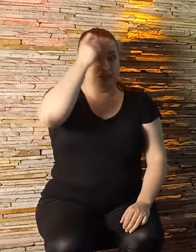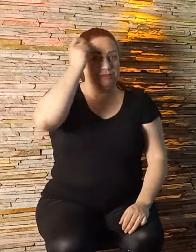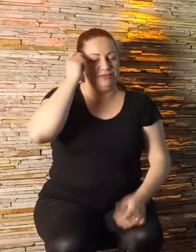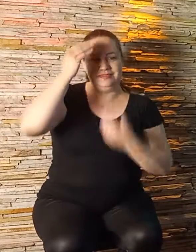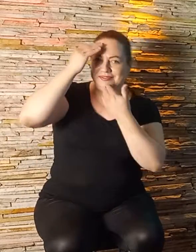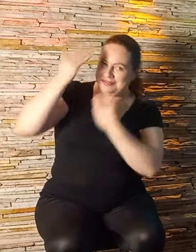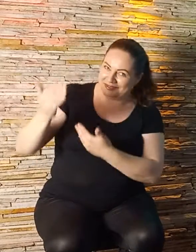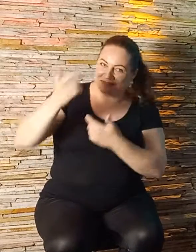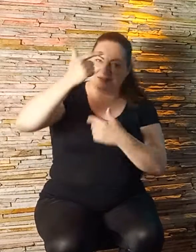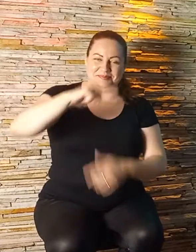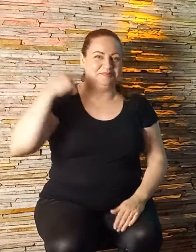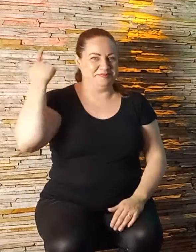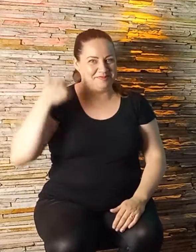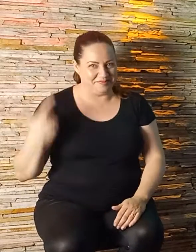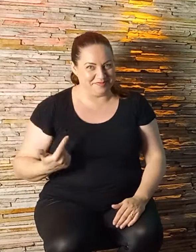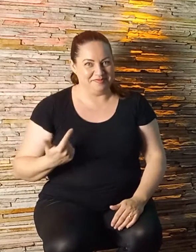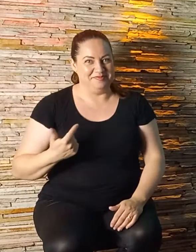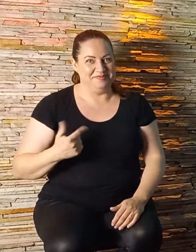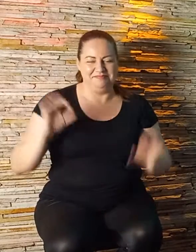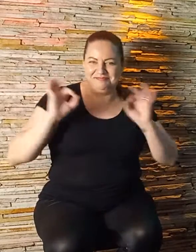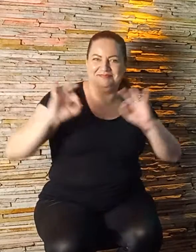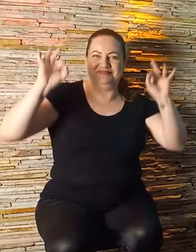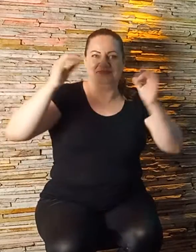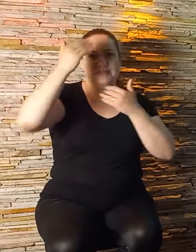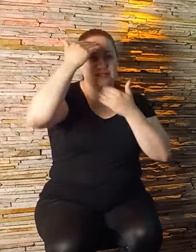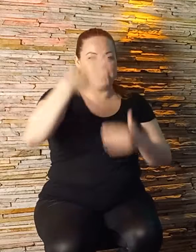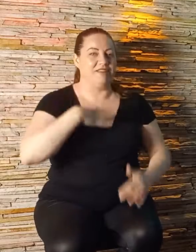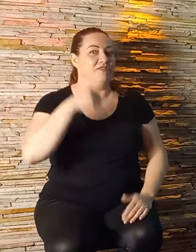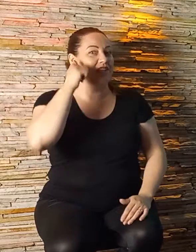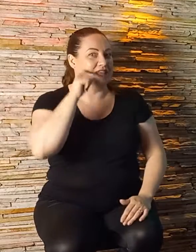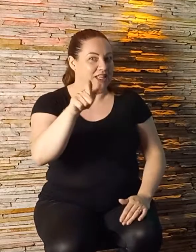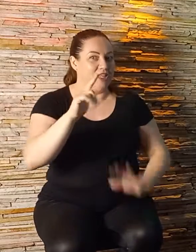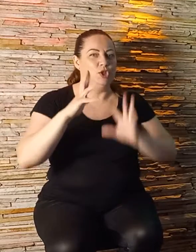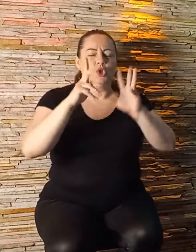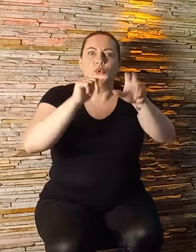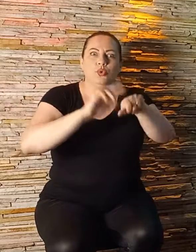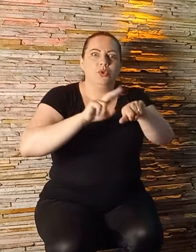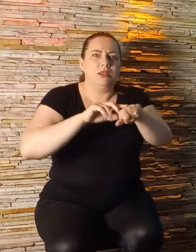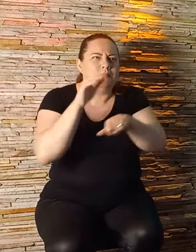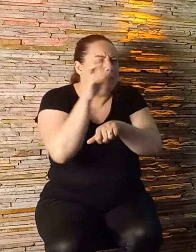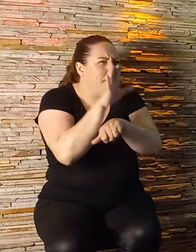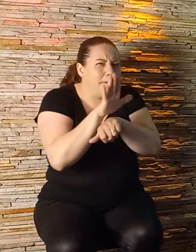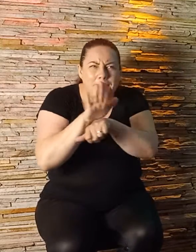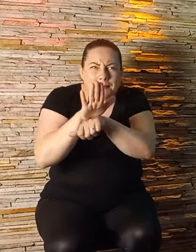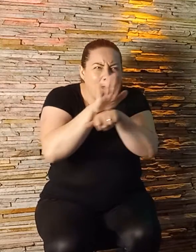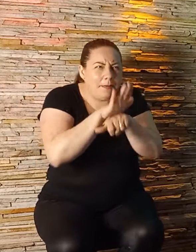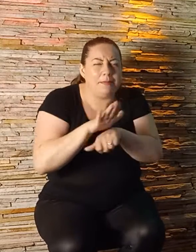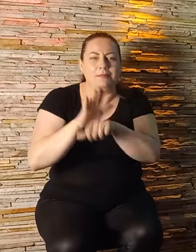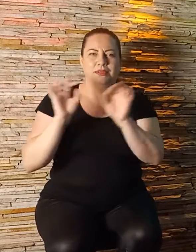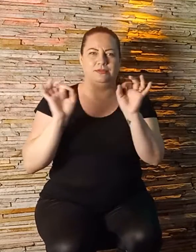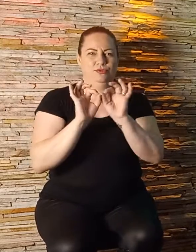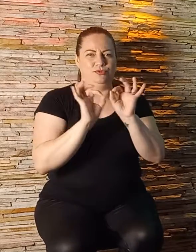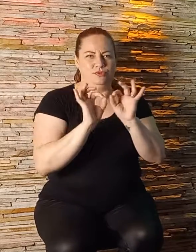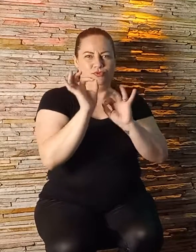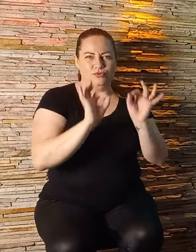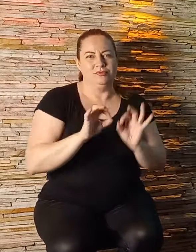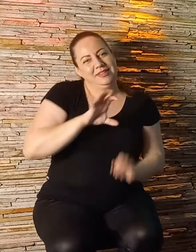minutos Quero Agradecer mais uma vez a lua maravilhosa agradecer a minha filha que teve todo tempo presente junto comigo também